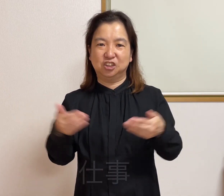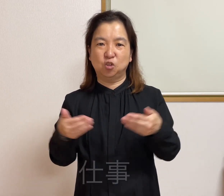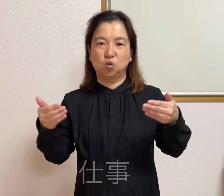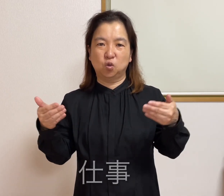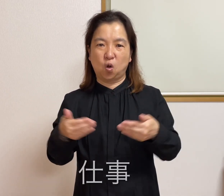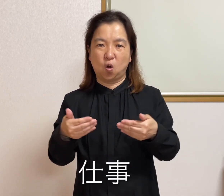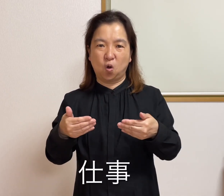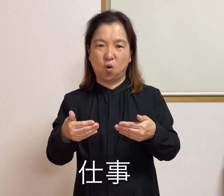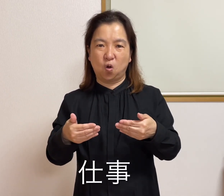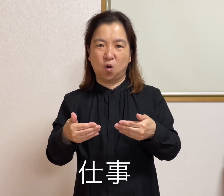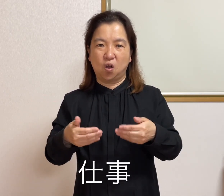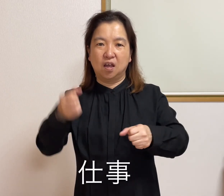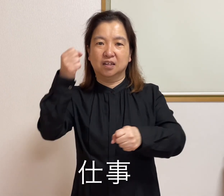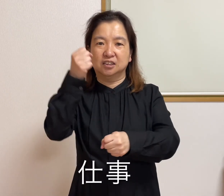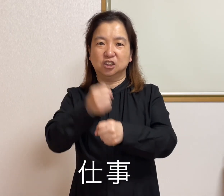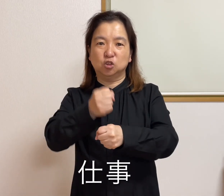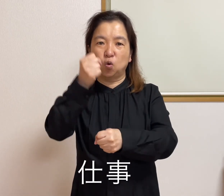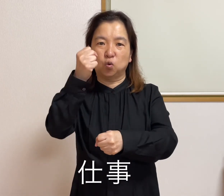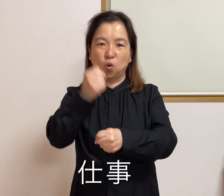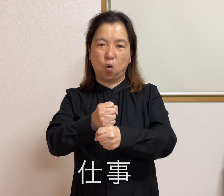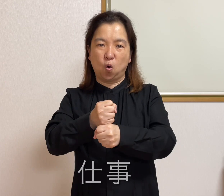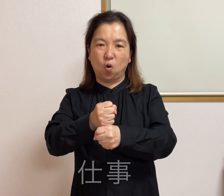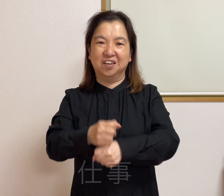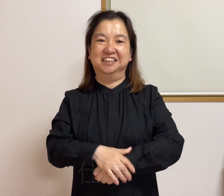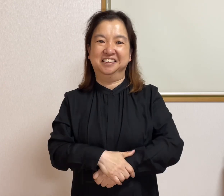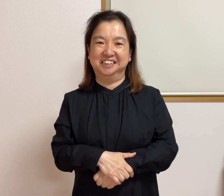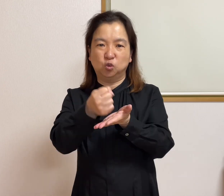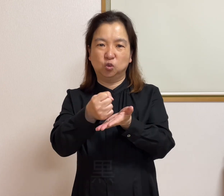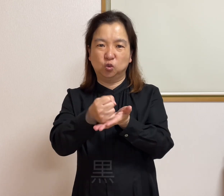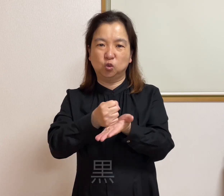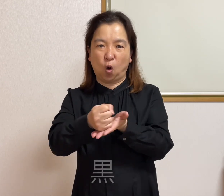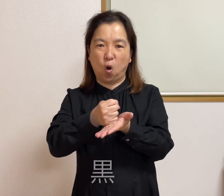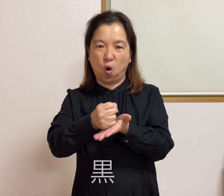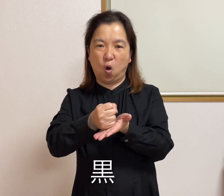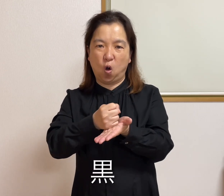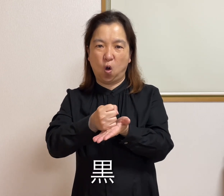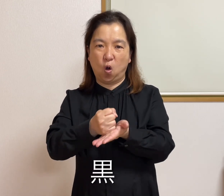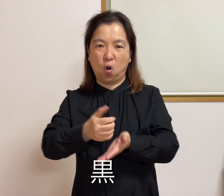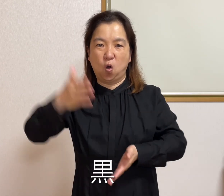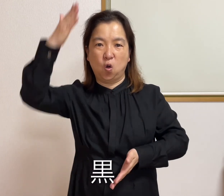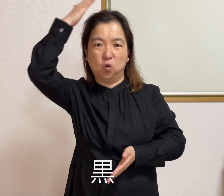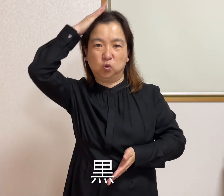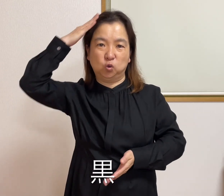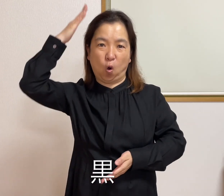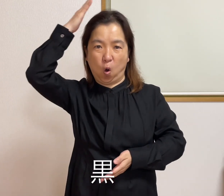事、仕事、黒、黒、